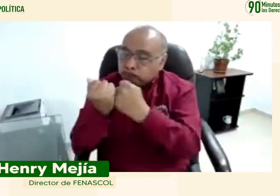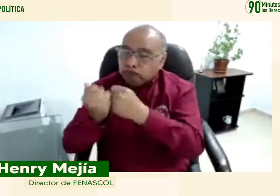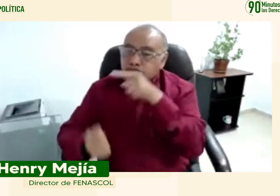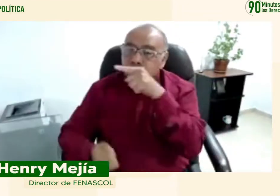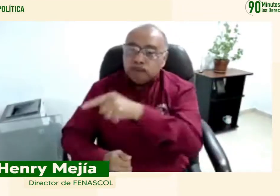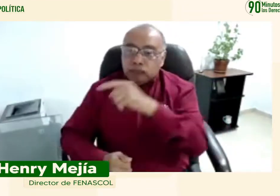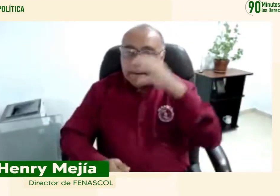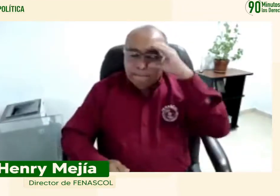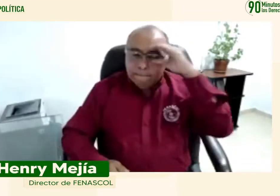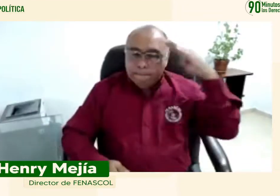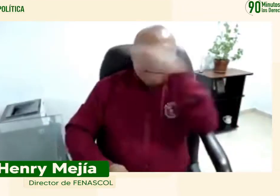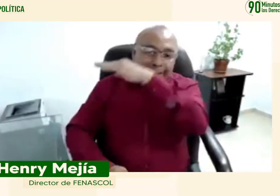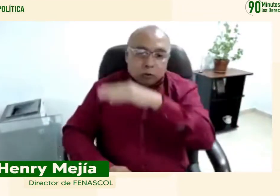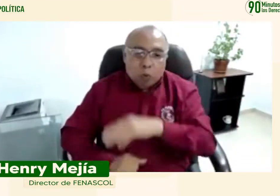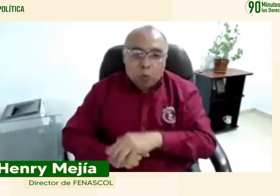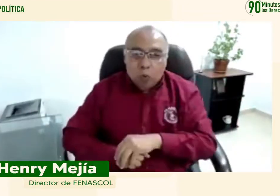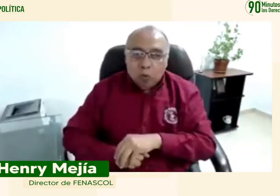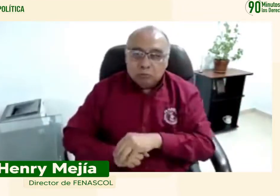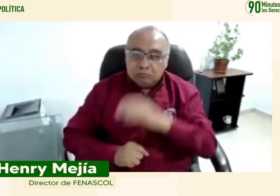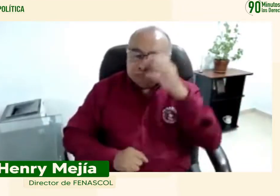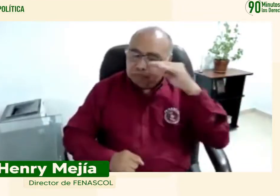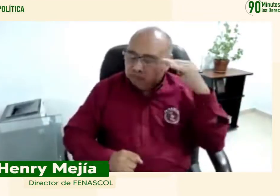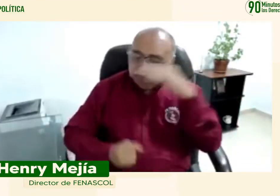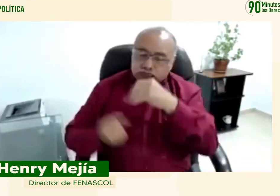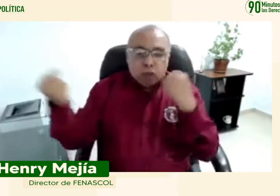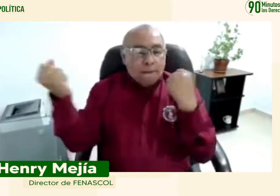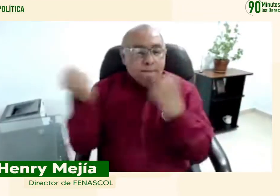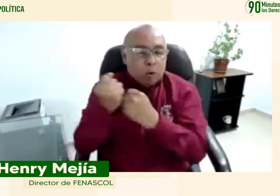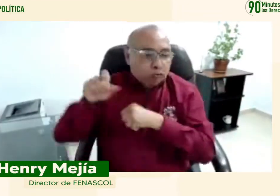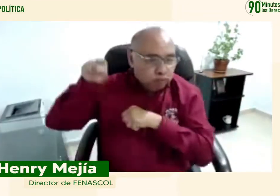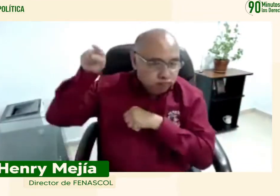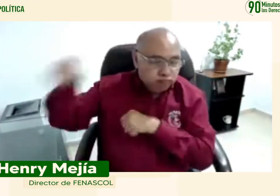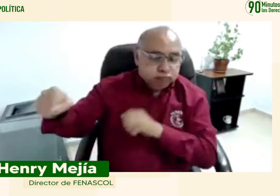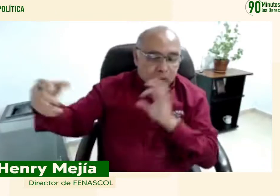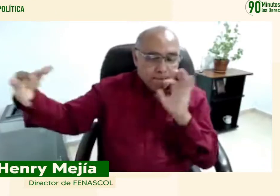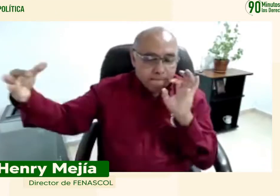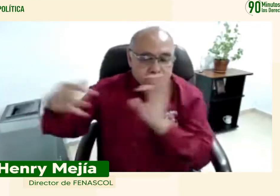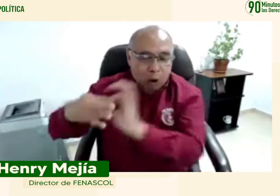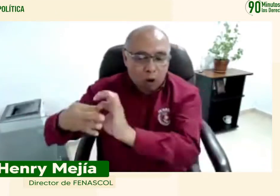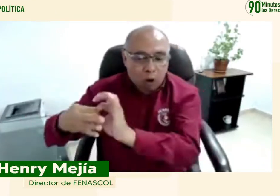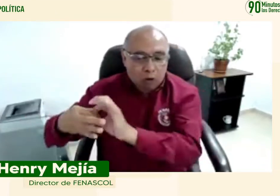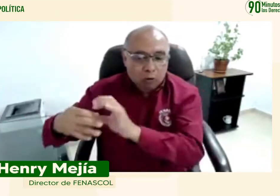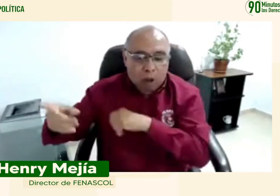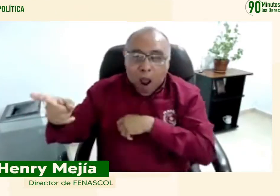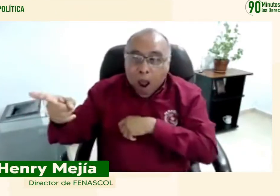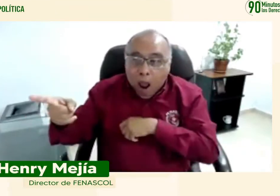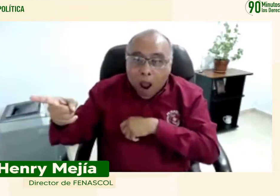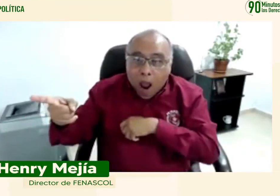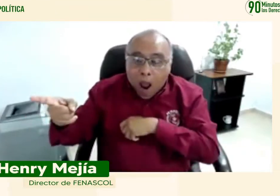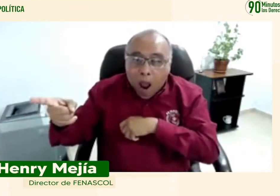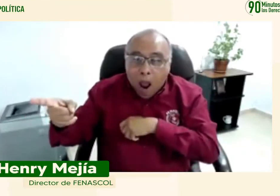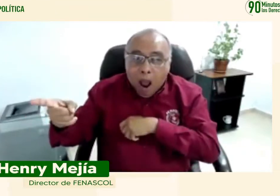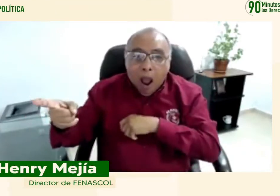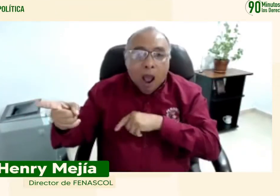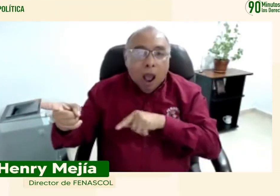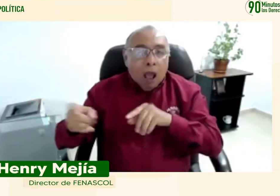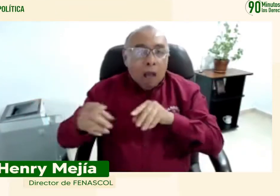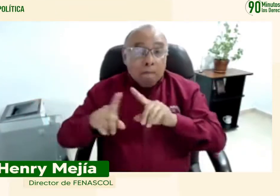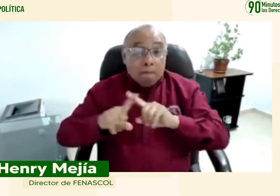ellos divulgaron su apoyo a petro directamente cierto el sindicato de profesores fue con ellos lo apoyaron y